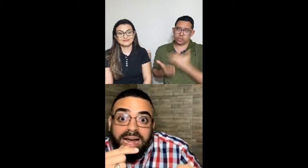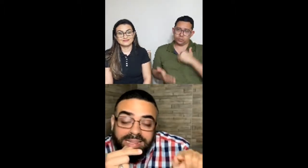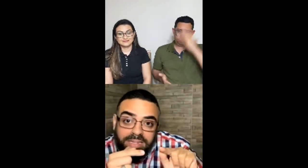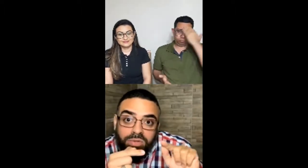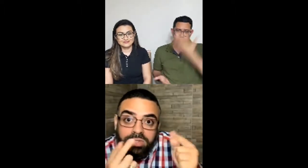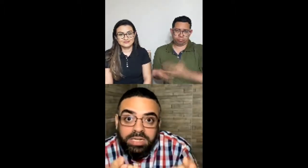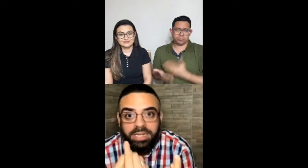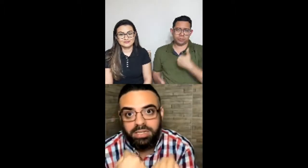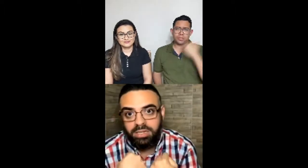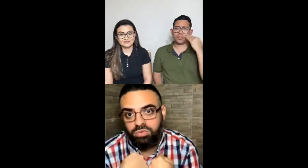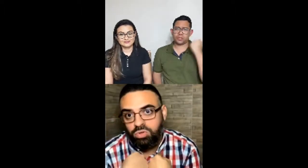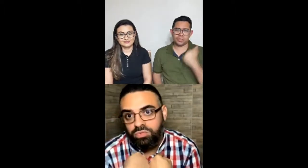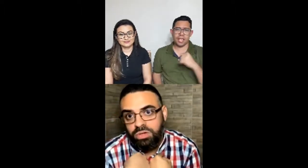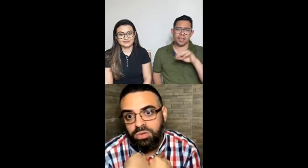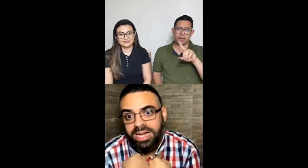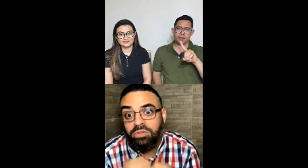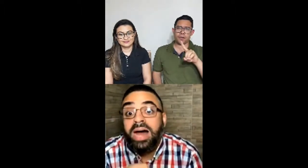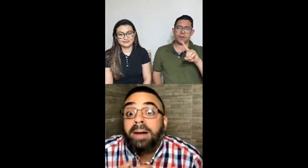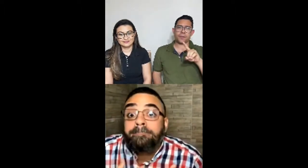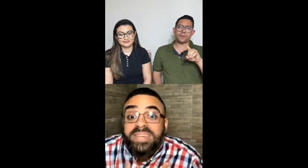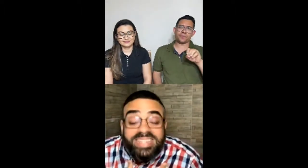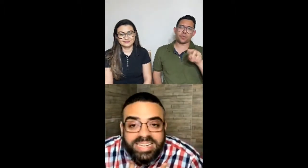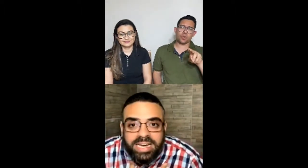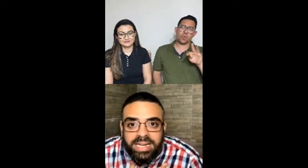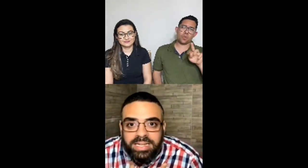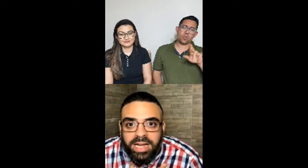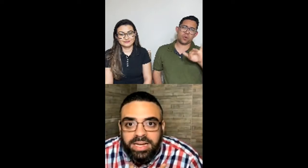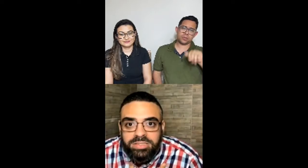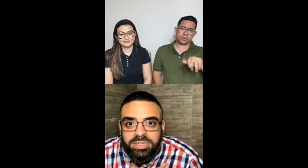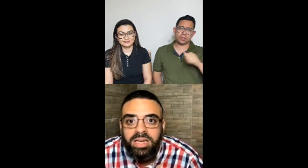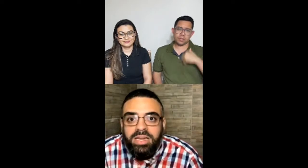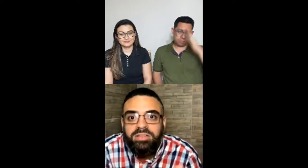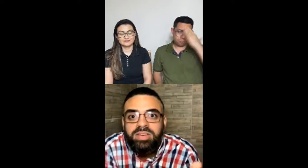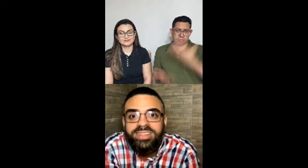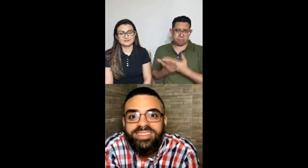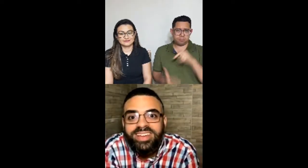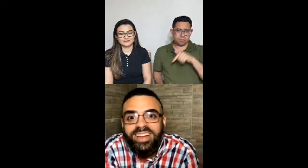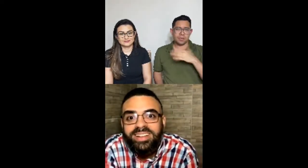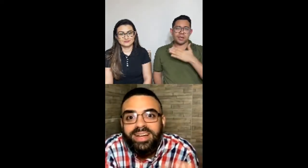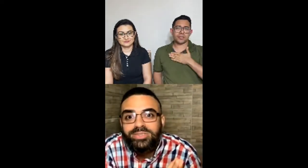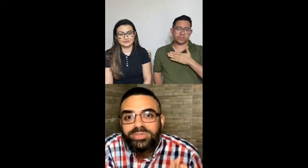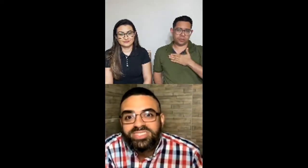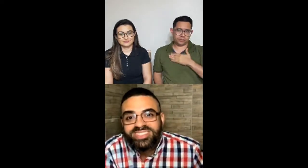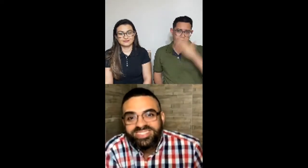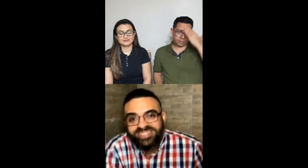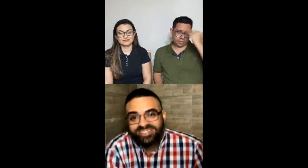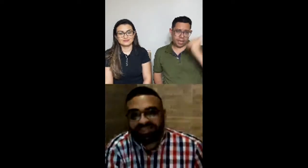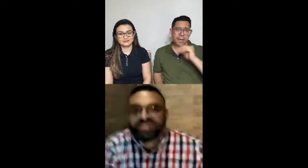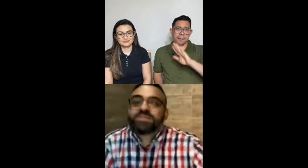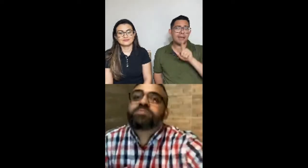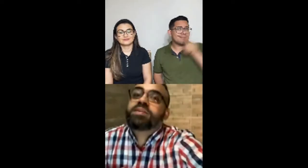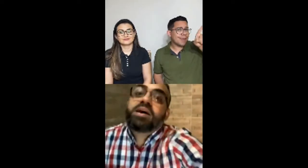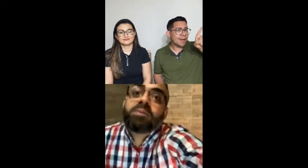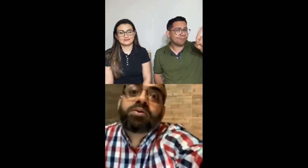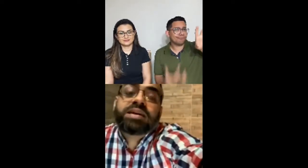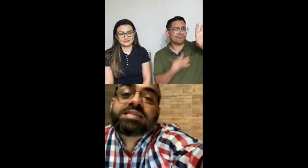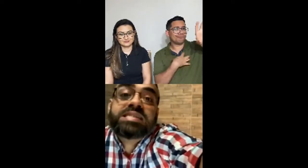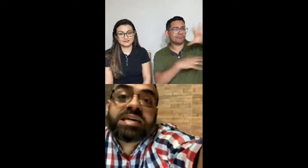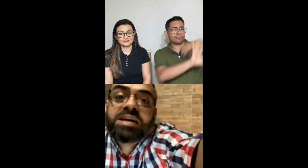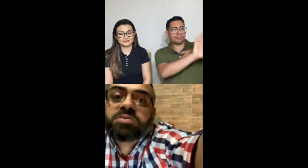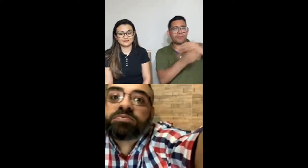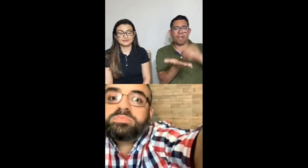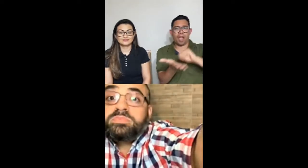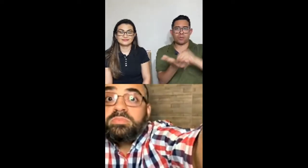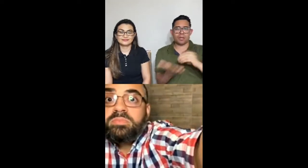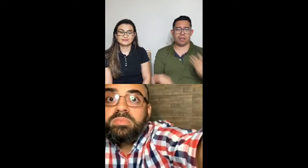X. Eu sei. Mas antes de eu chegar e falar da doutrina que eu estou vinculado à minha realidade,